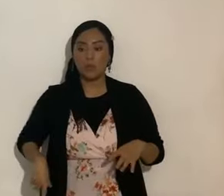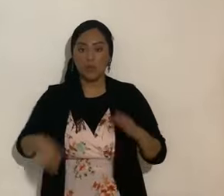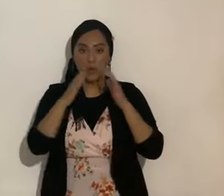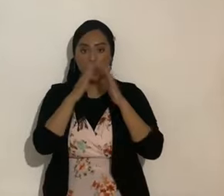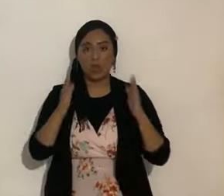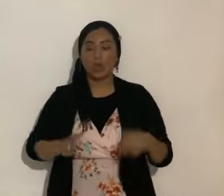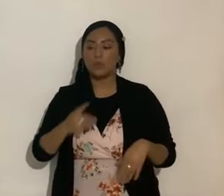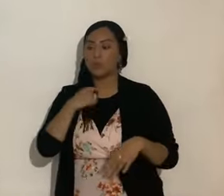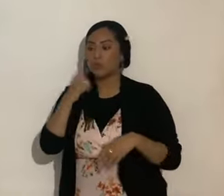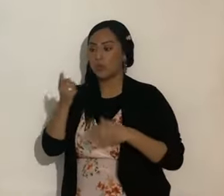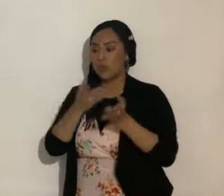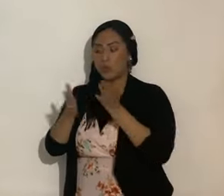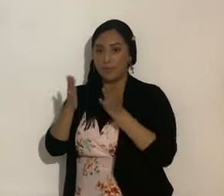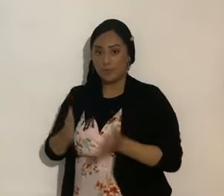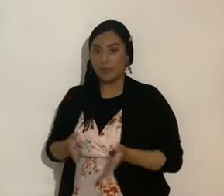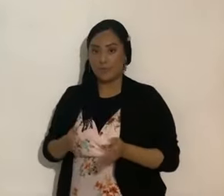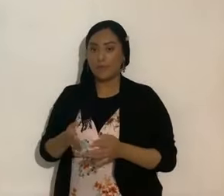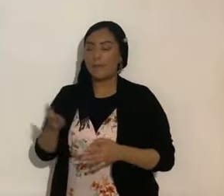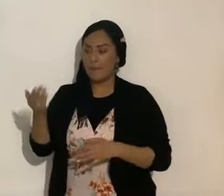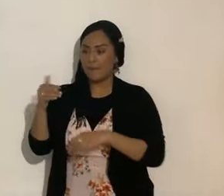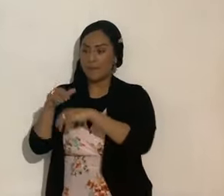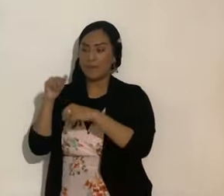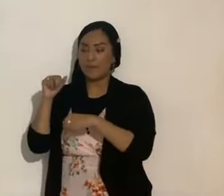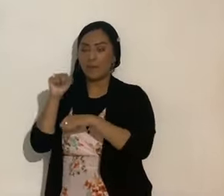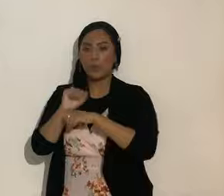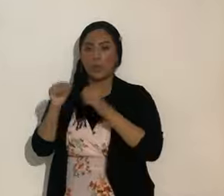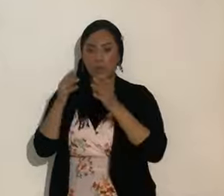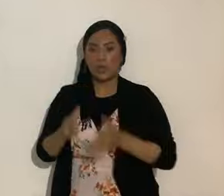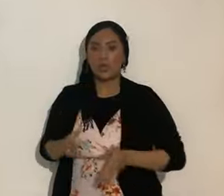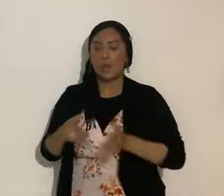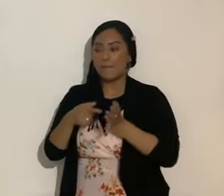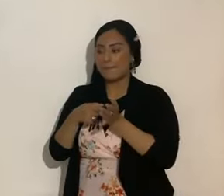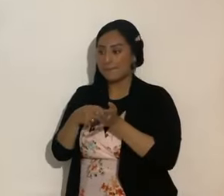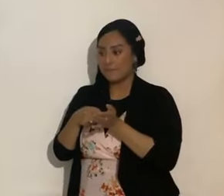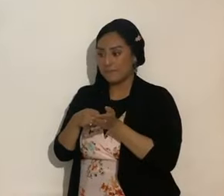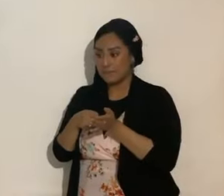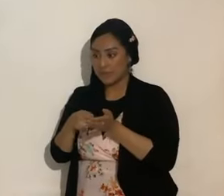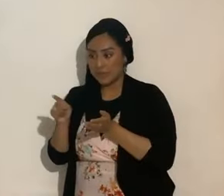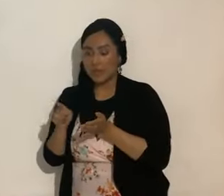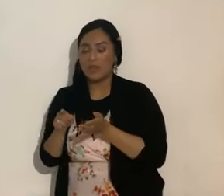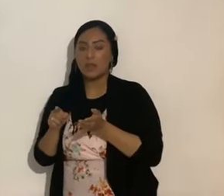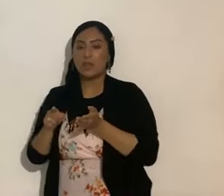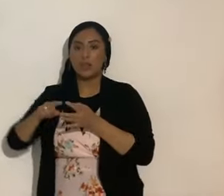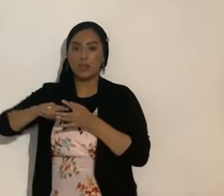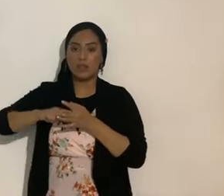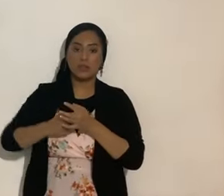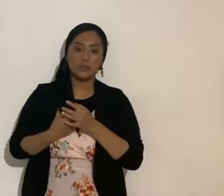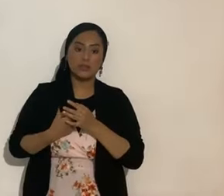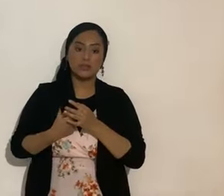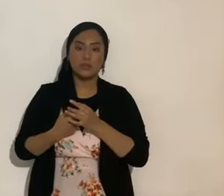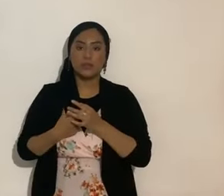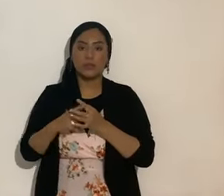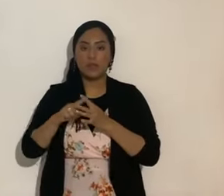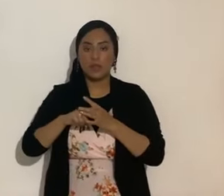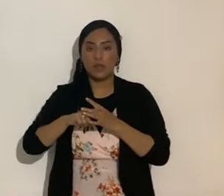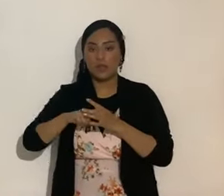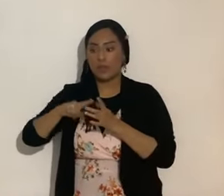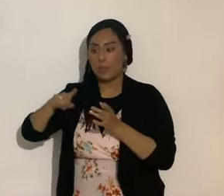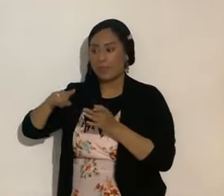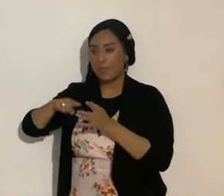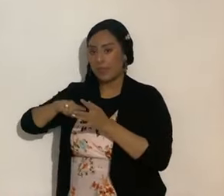su mayordomo, llama a los obreros, págales el jornal, comenzando desde los postreros hasta